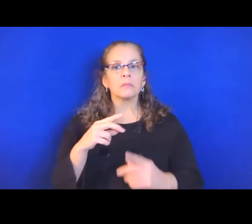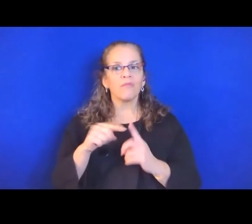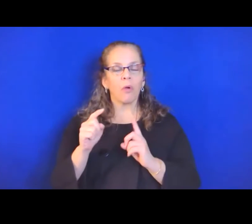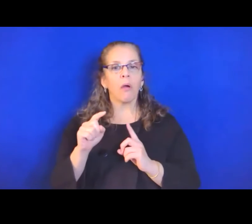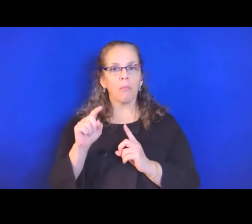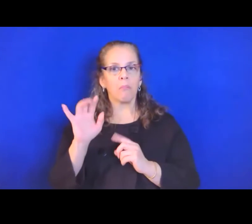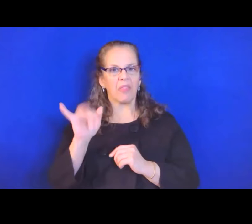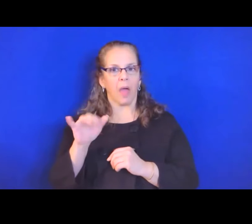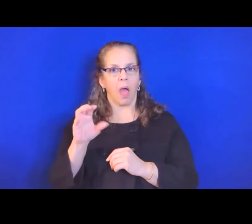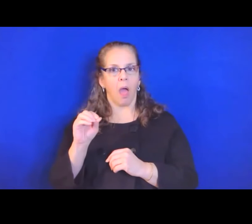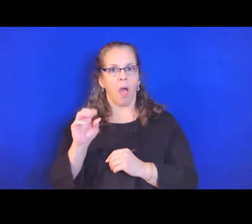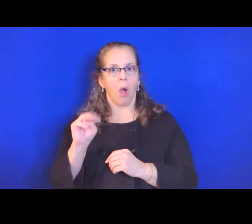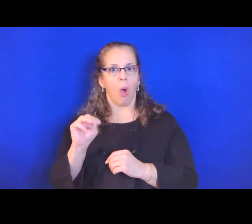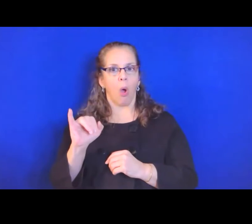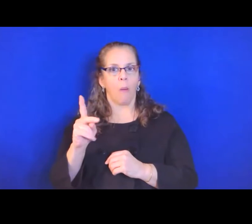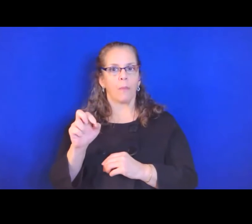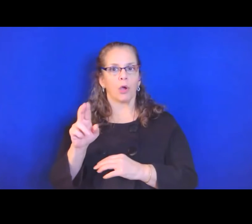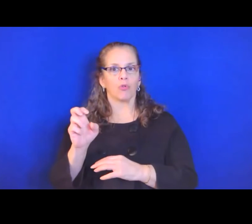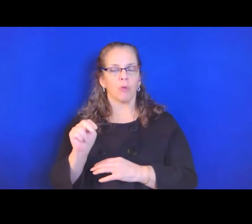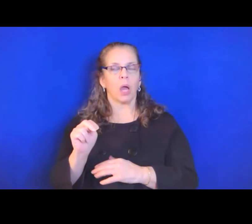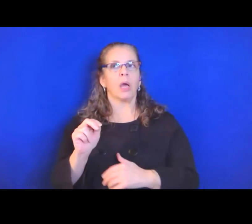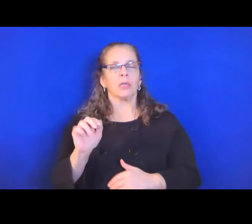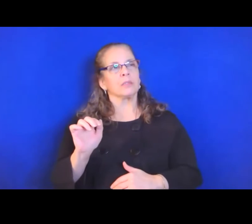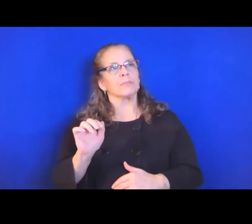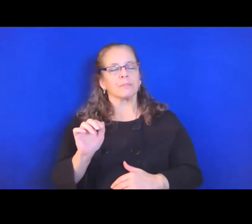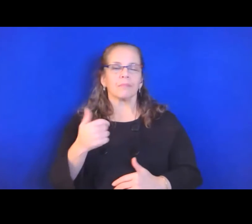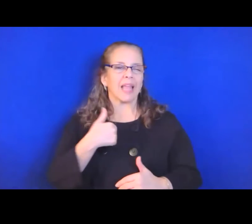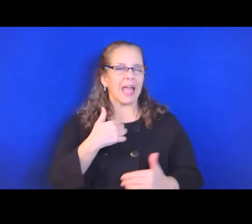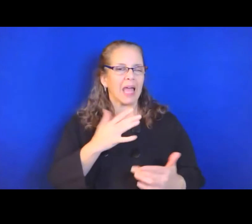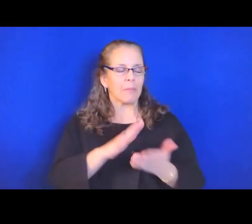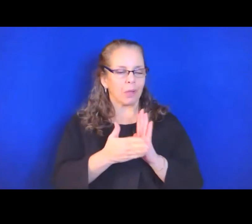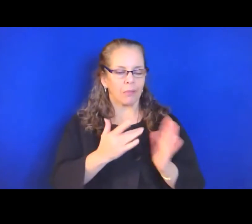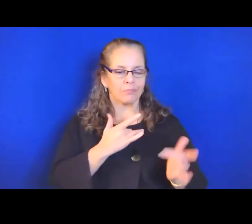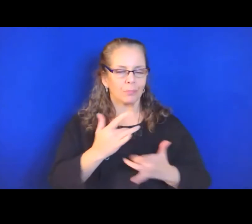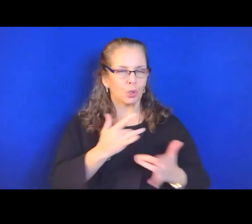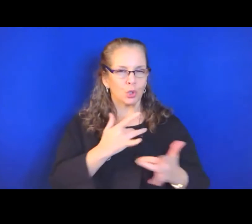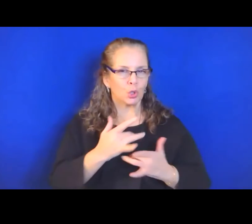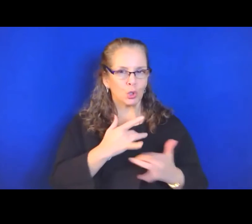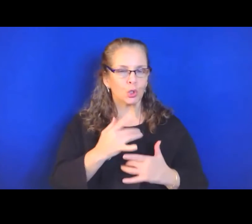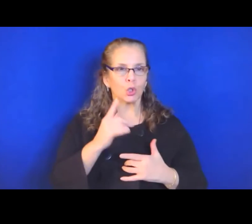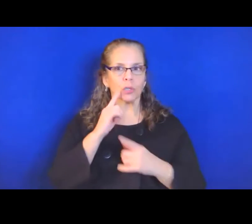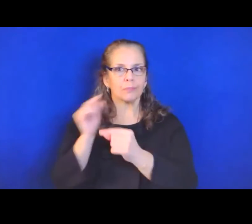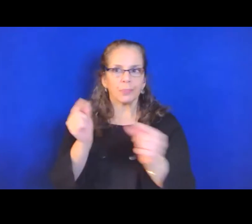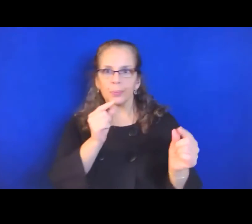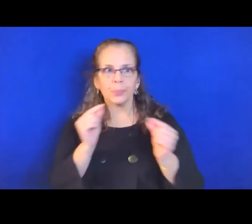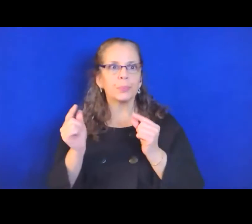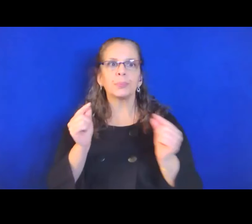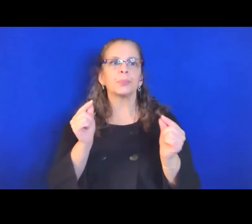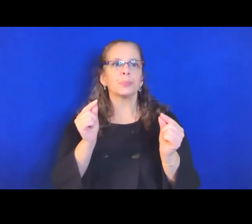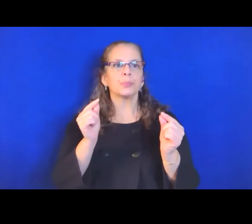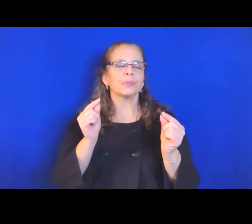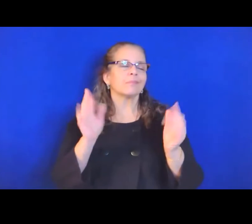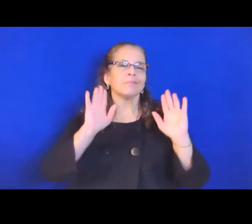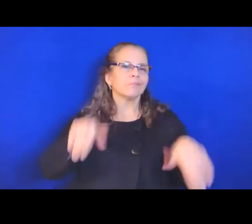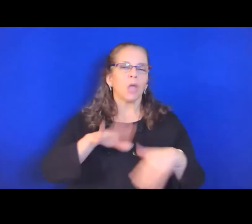的有传染性很大的一个病毒。还有个变种，但是他不觉得